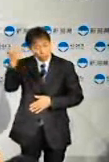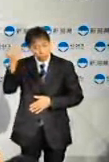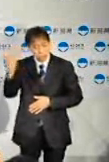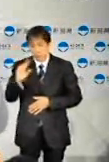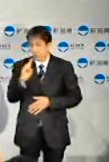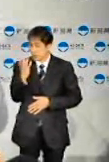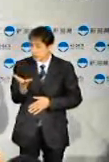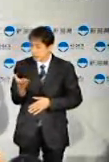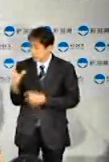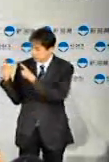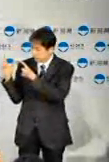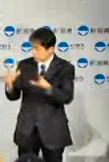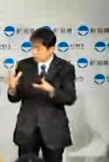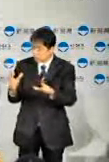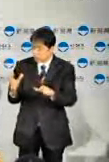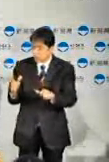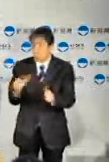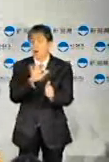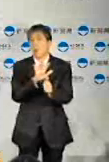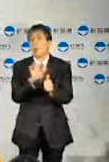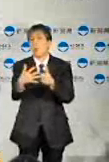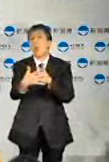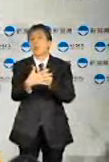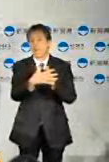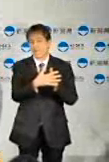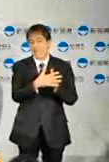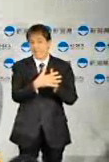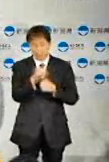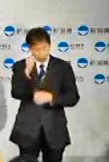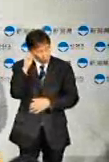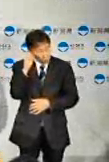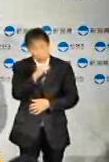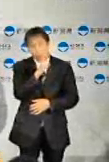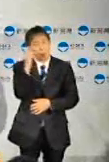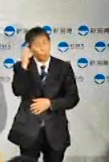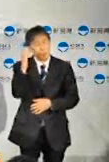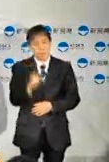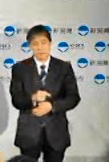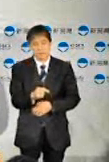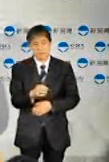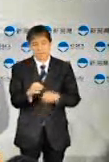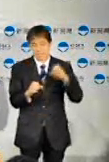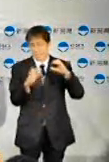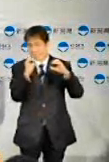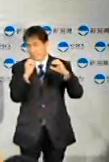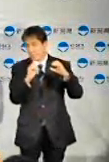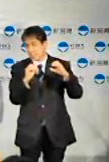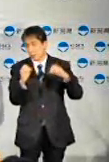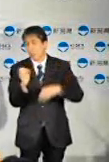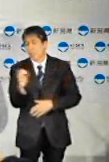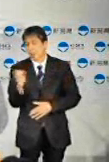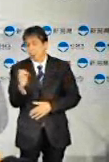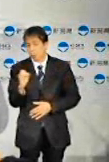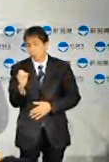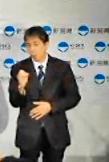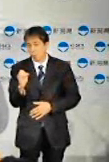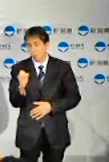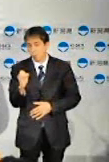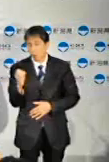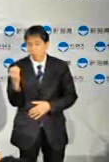その可能性の構想、そうですね、追い風といえば追い風だと私も思いますね、脱炭素あるいはその、ま